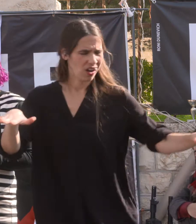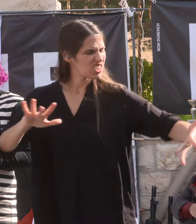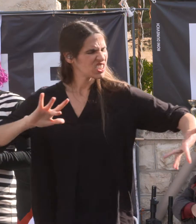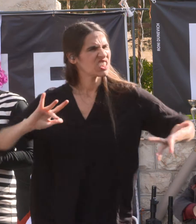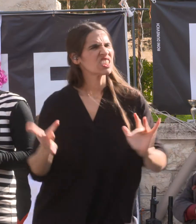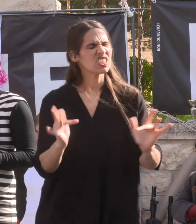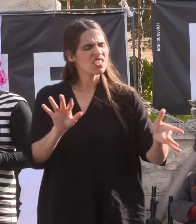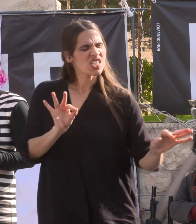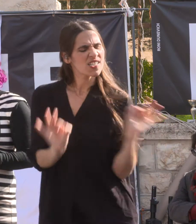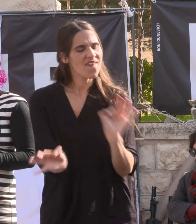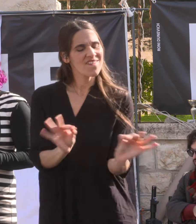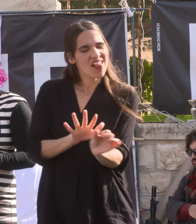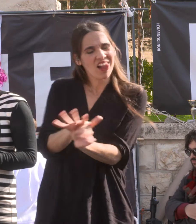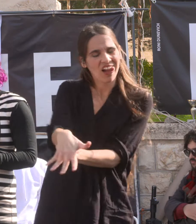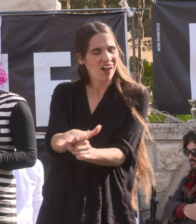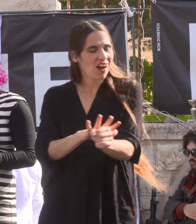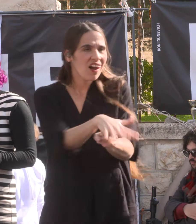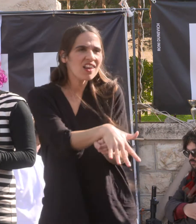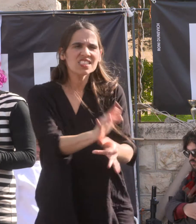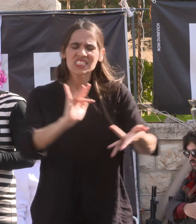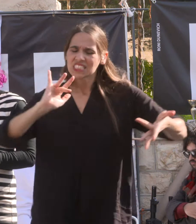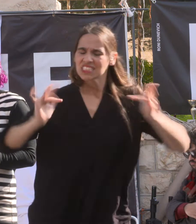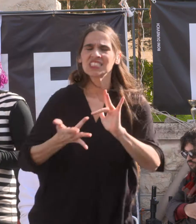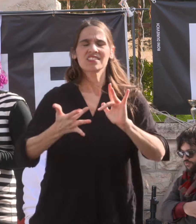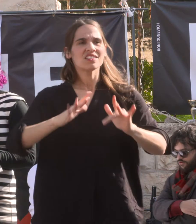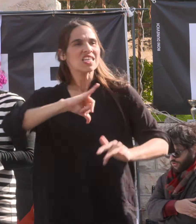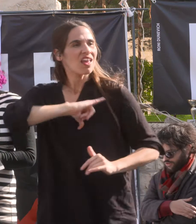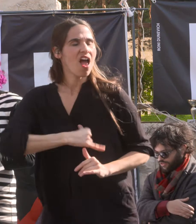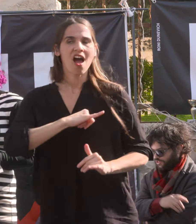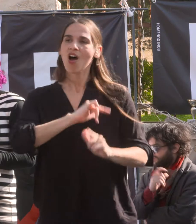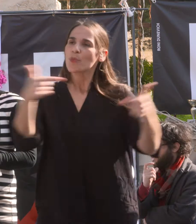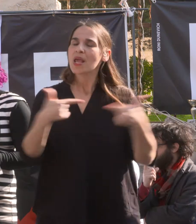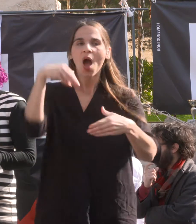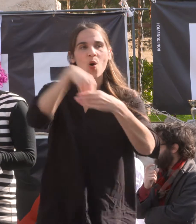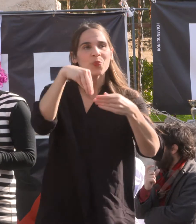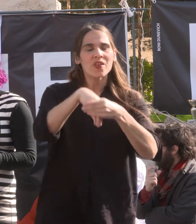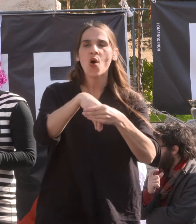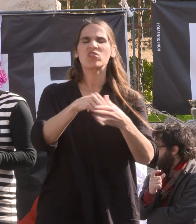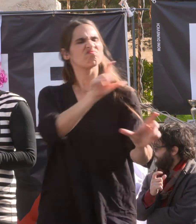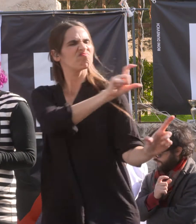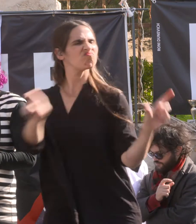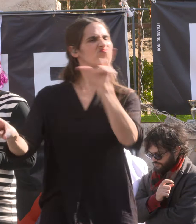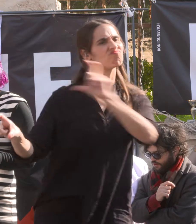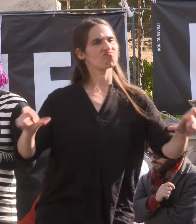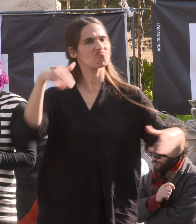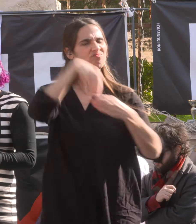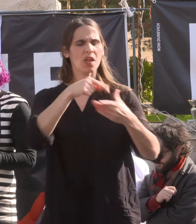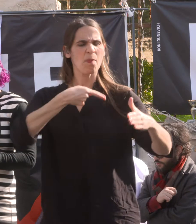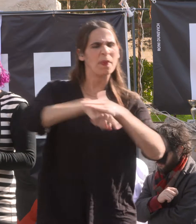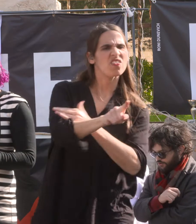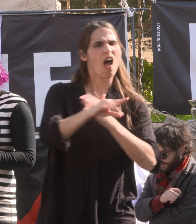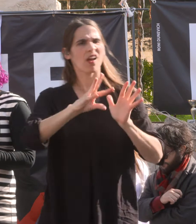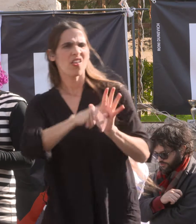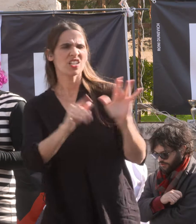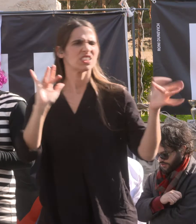באחר, גרמו לקרעים בעם, לקנאה, למלחמות פנימיות והאשמות הדדיות בבגידה